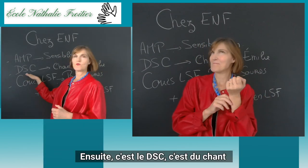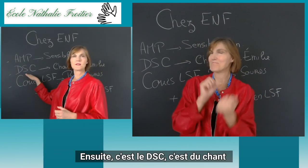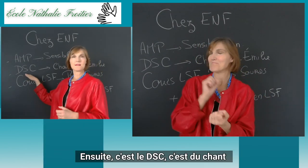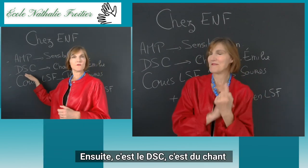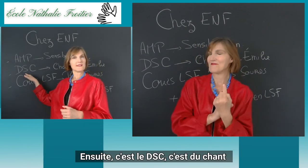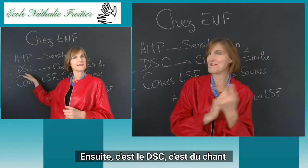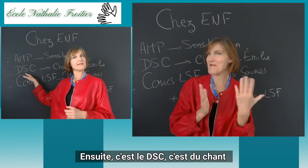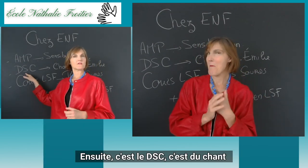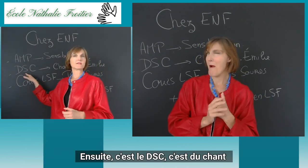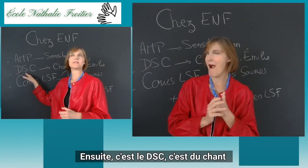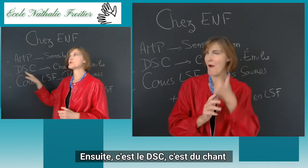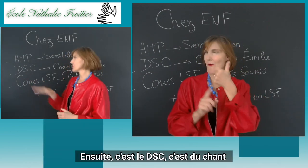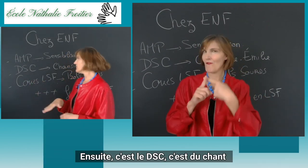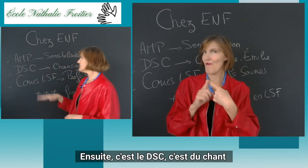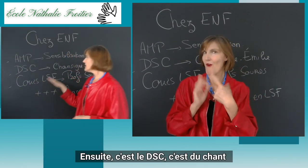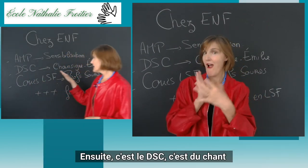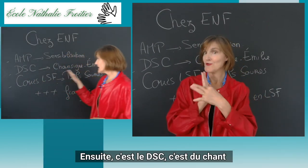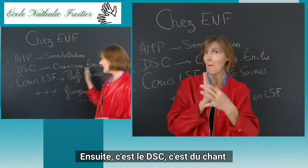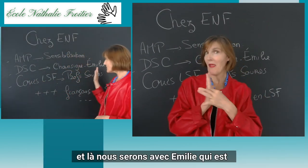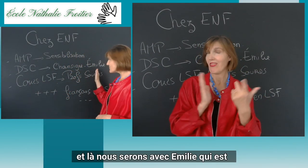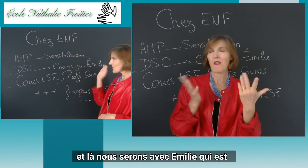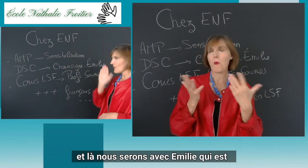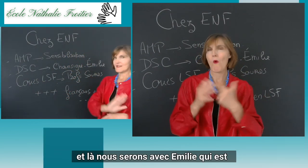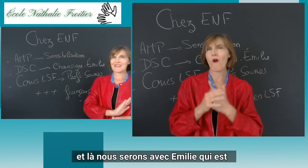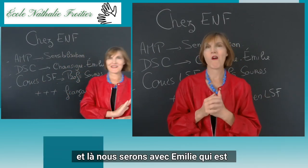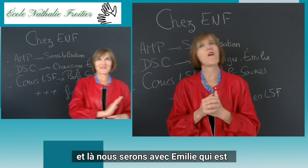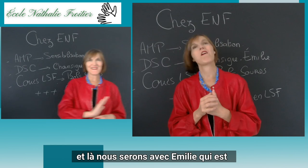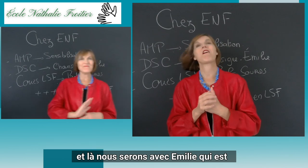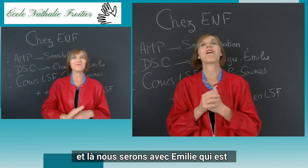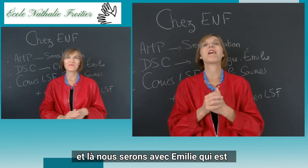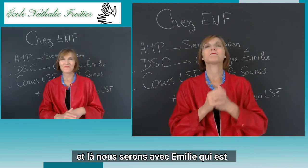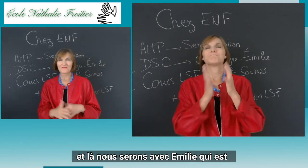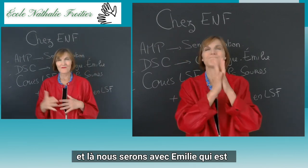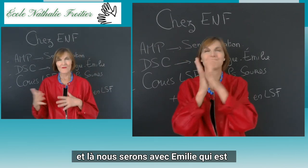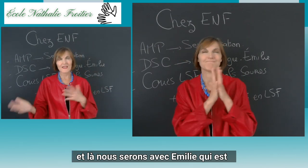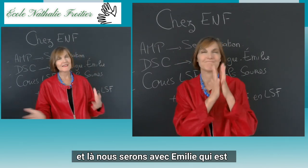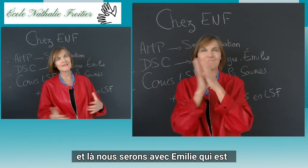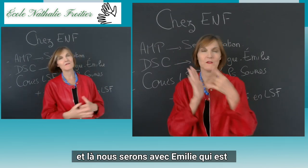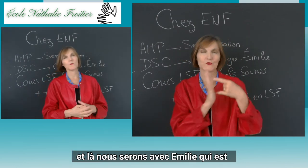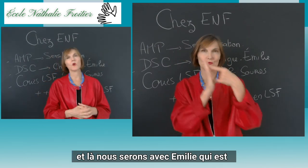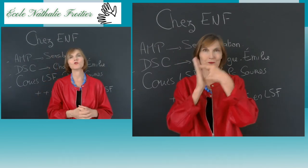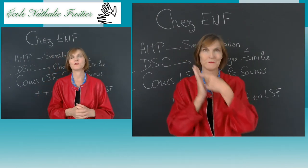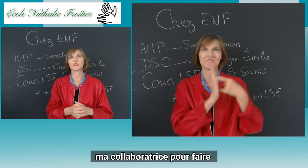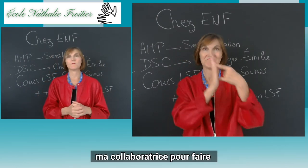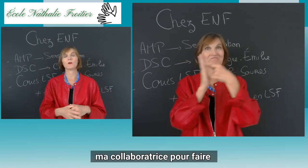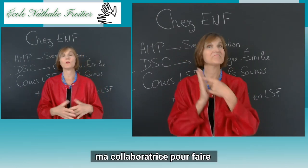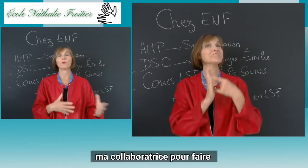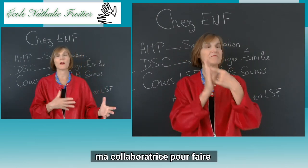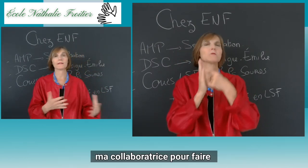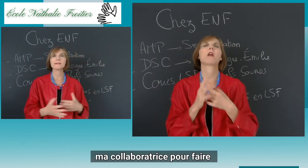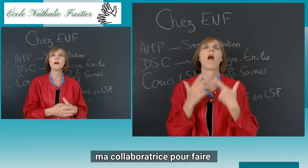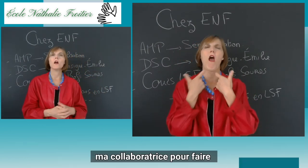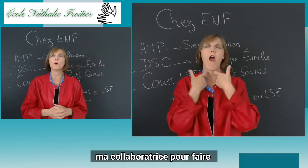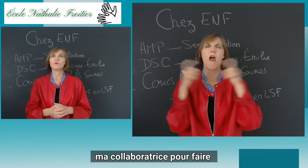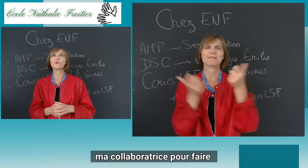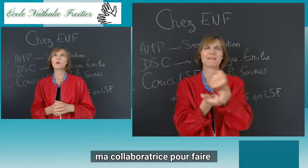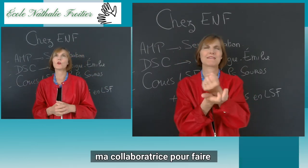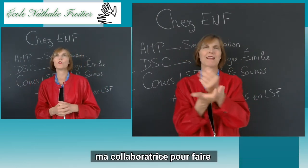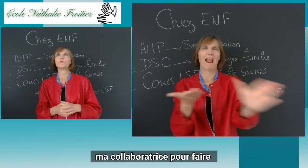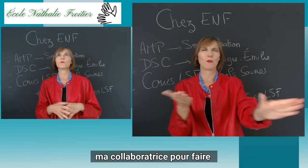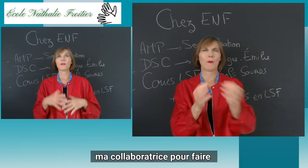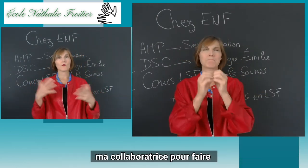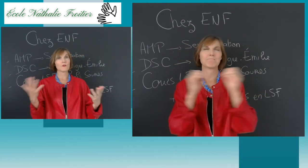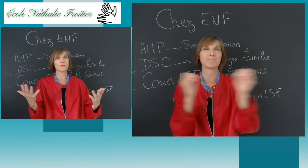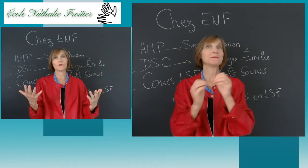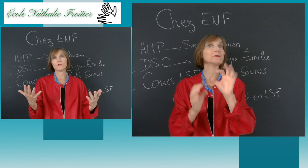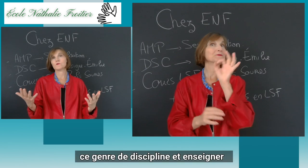deuxième type de cours c'est le DST danser une chambre et là nous serons avec Émilie qui est vraiment je dirais ma collaboratrice pour